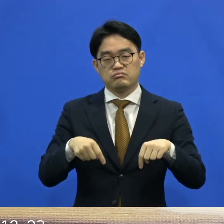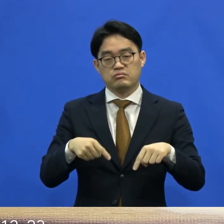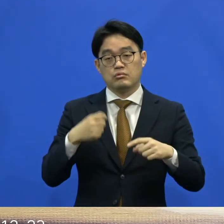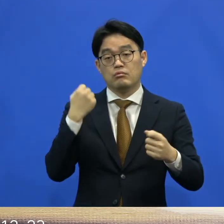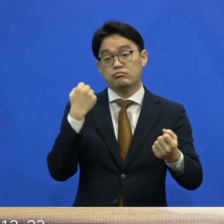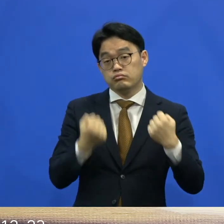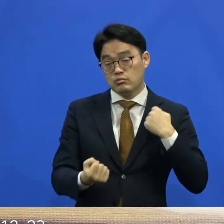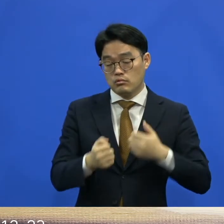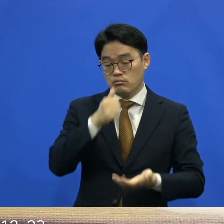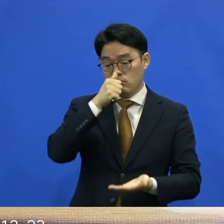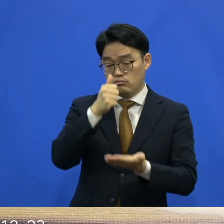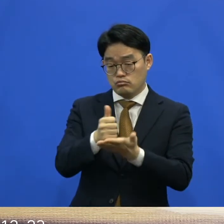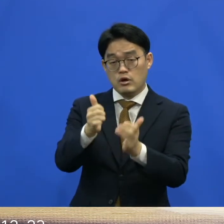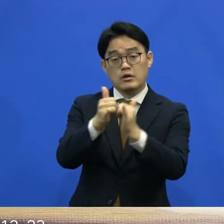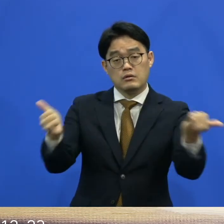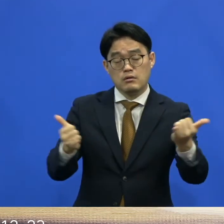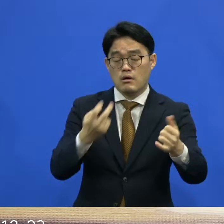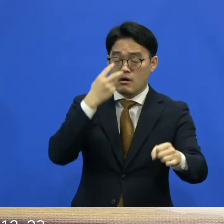십자가에 매달리셨습니다.